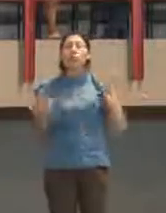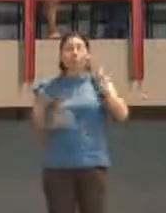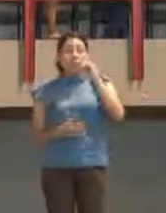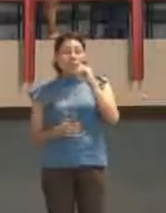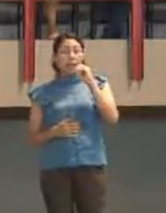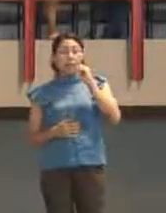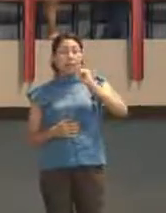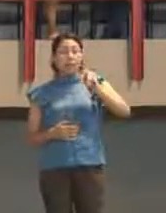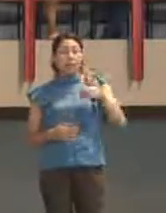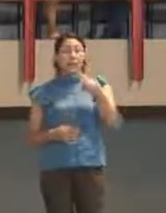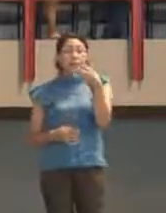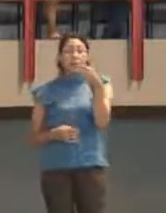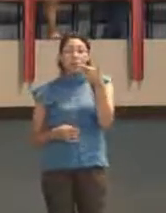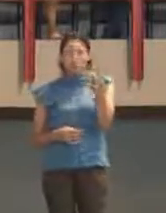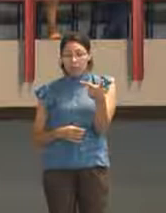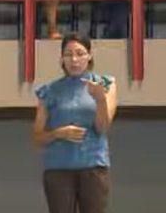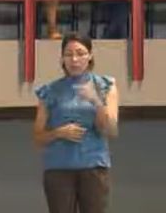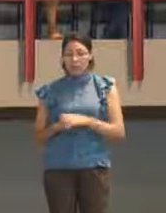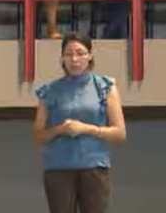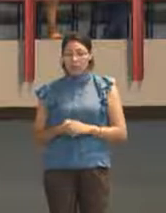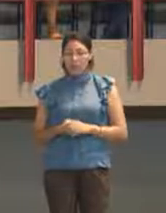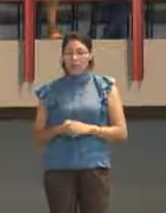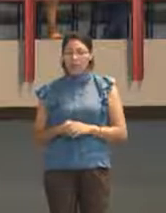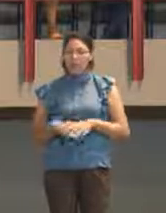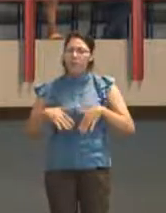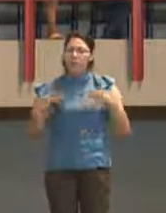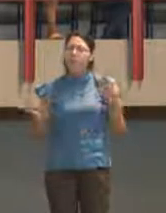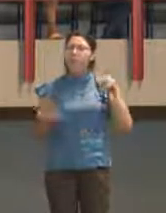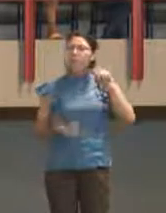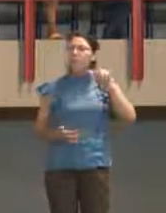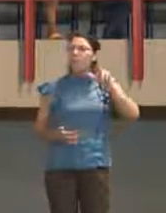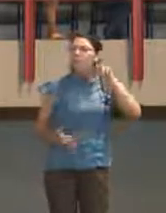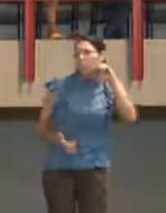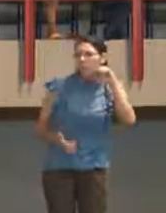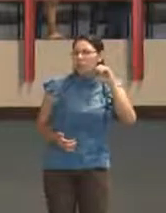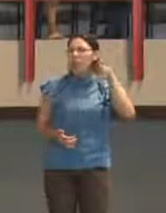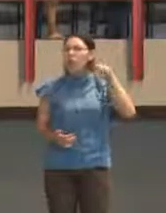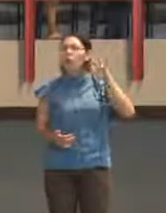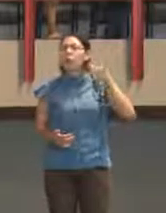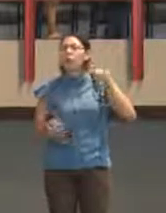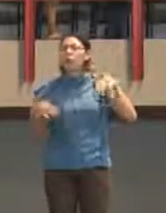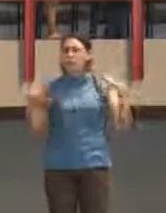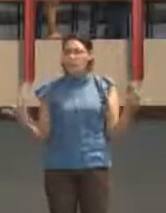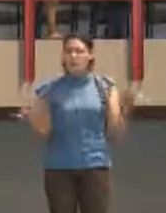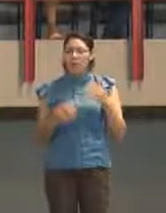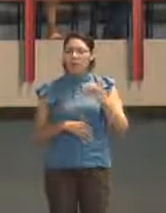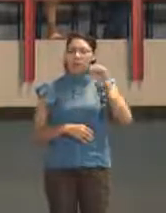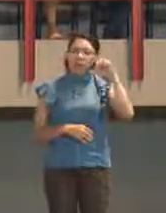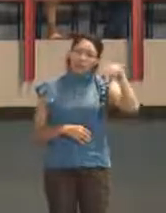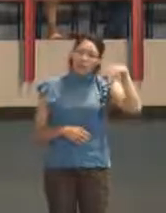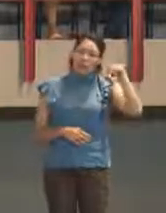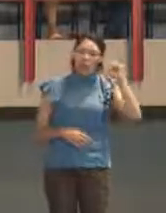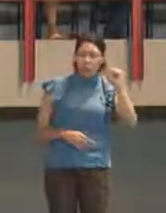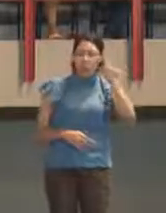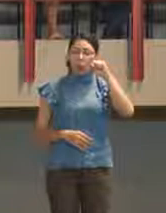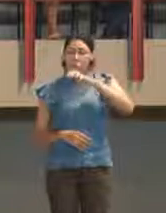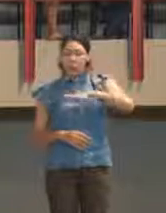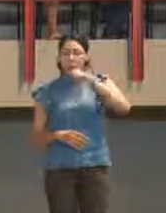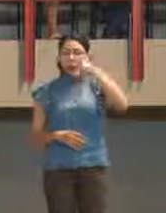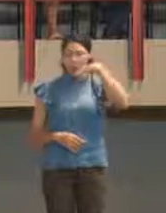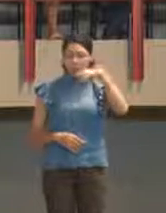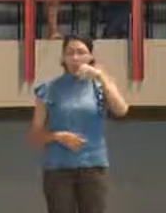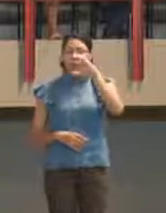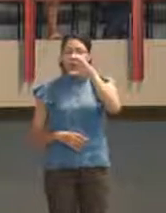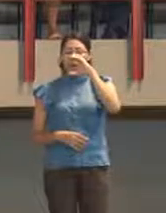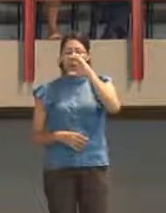0,32. Quais são as notas de Paulo? 8 em matemática, 19 em português, 18 em conhecimentos gerais. A média, se eu